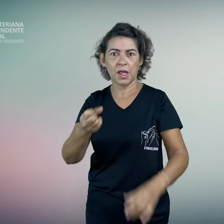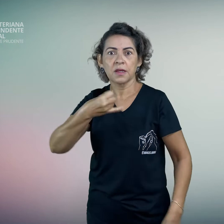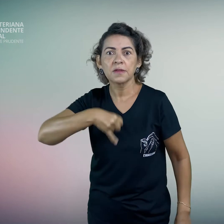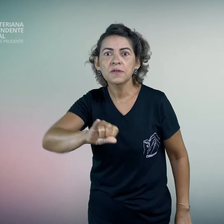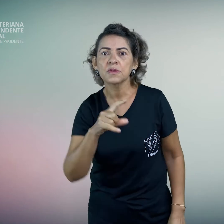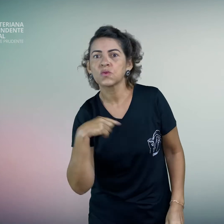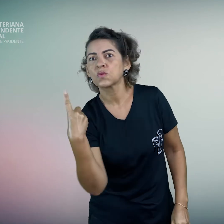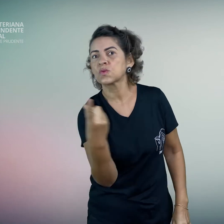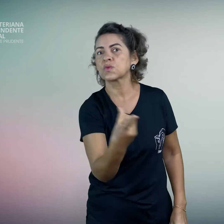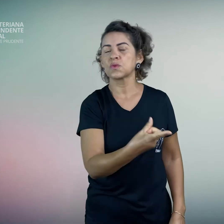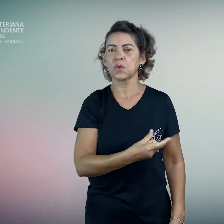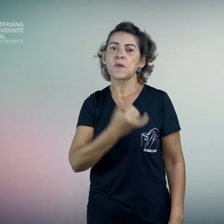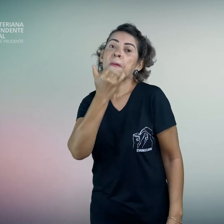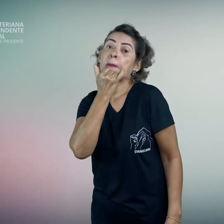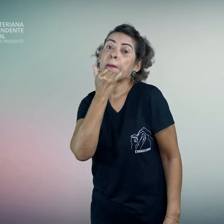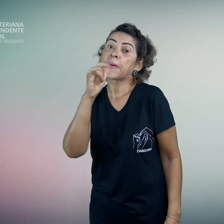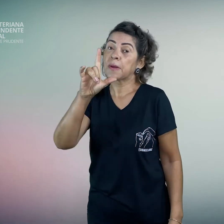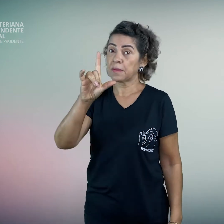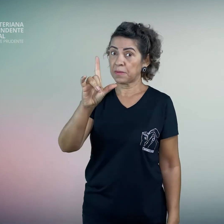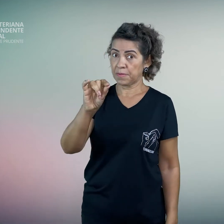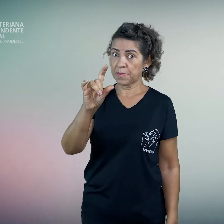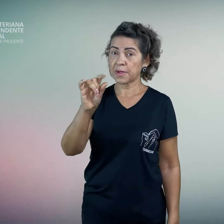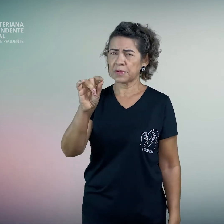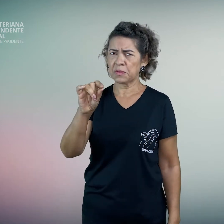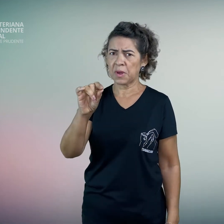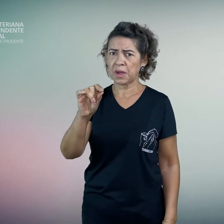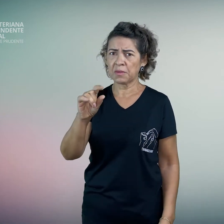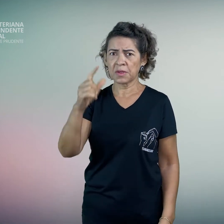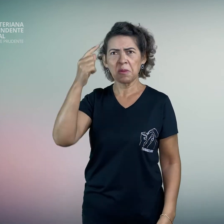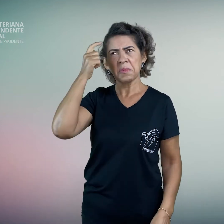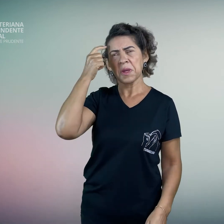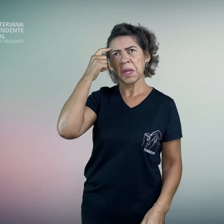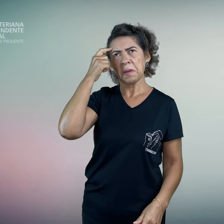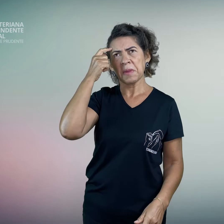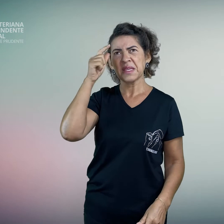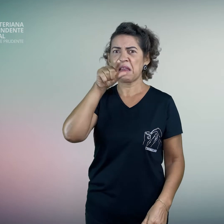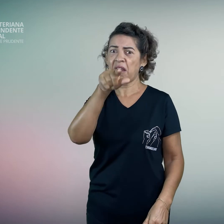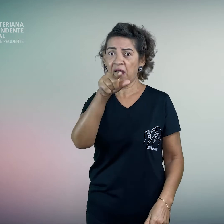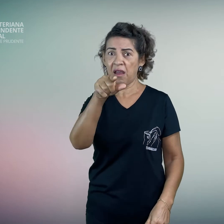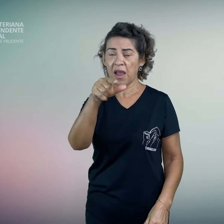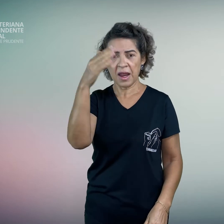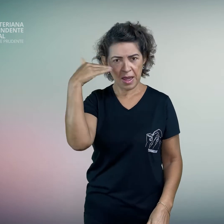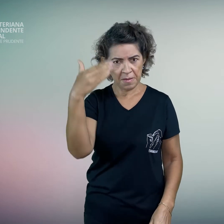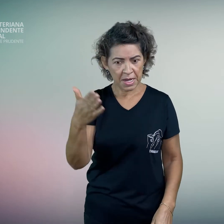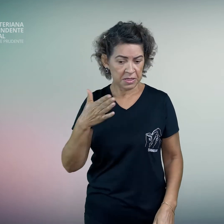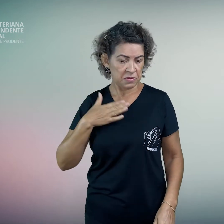Perdoamos não porque as pessoas merecem nosso perdão, pois nós também não merecemos o